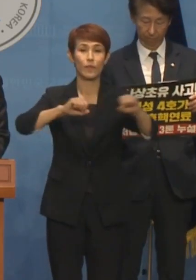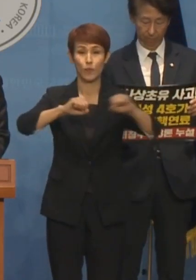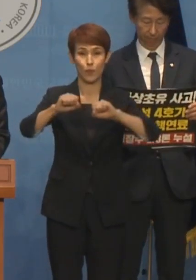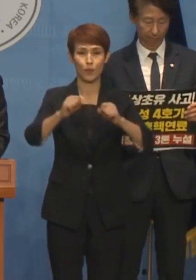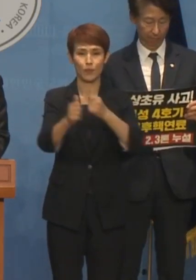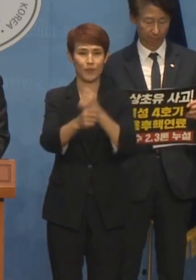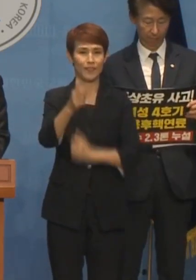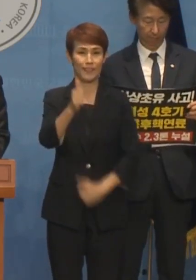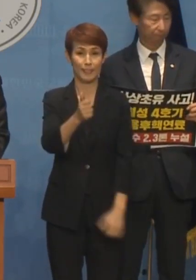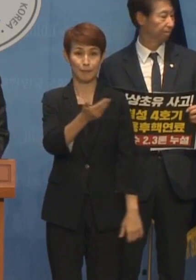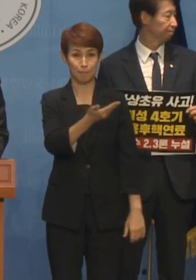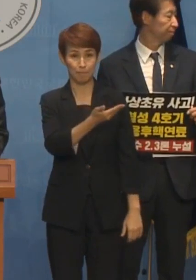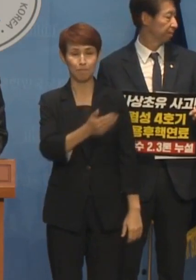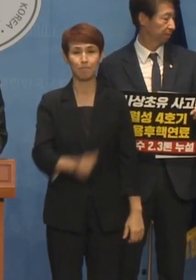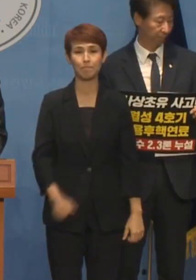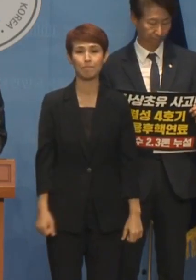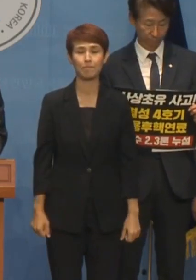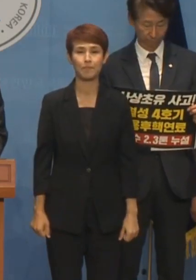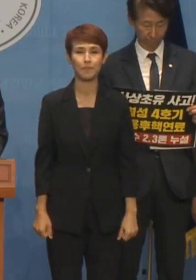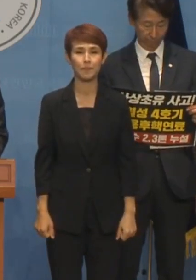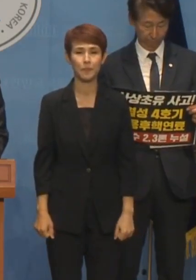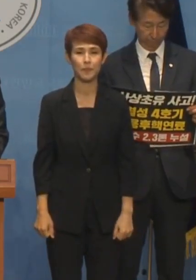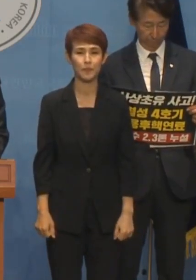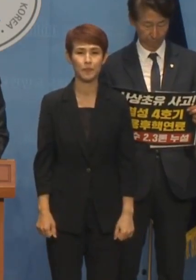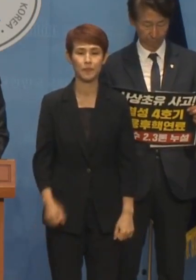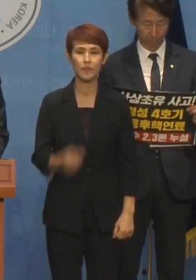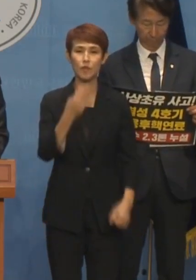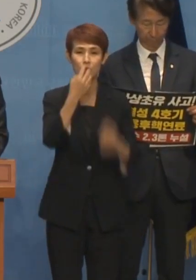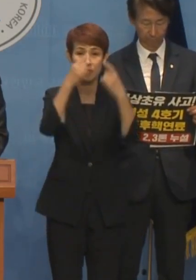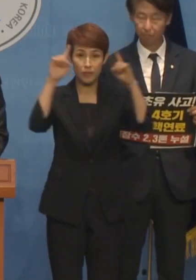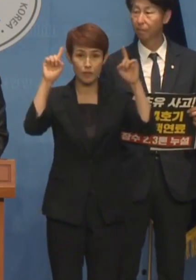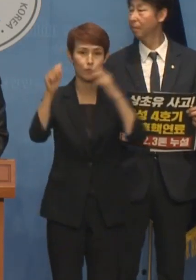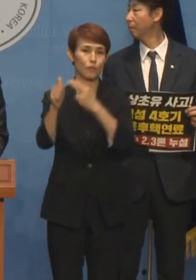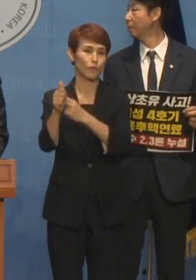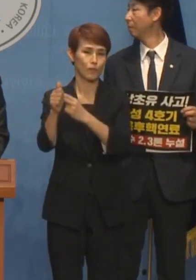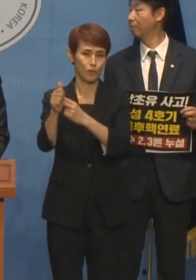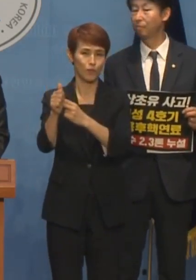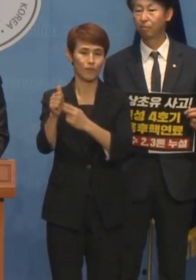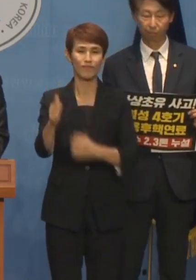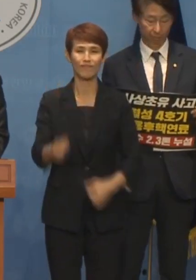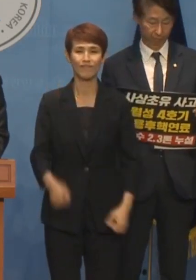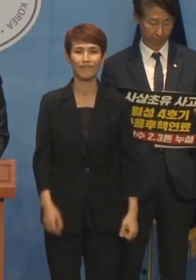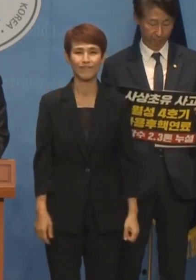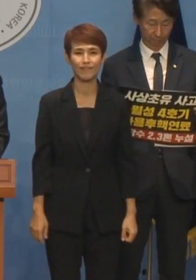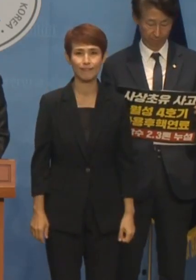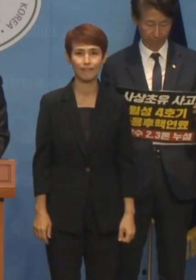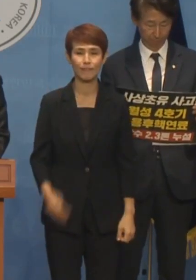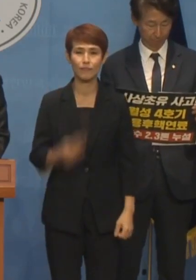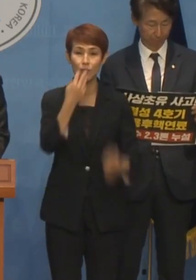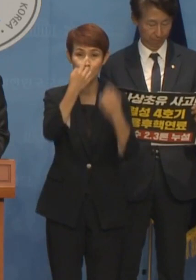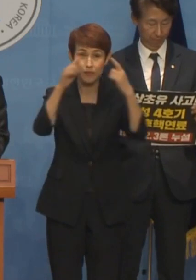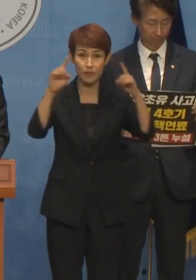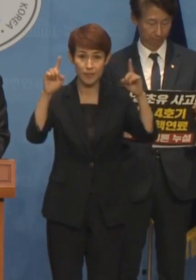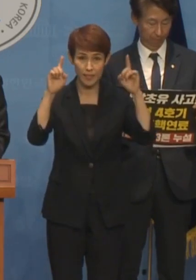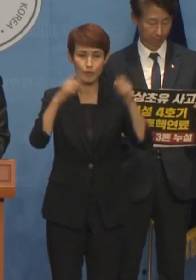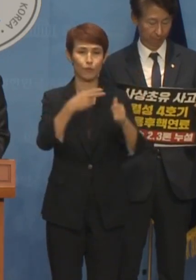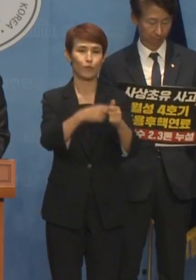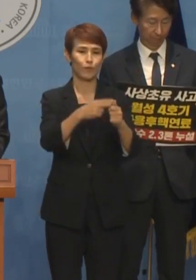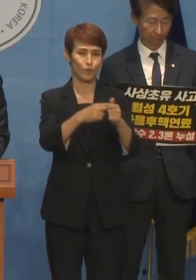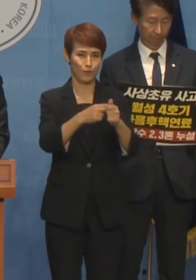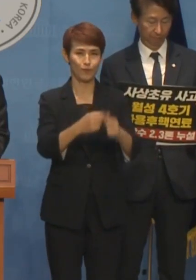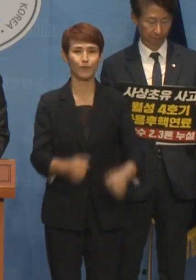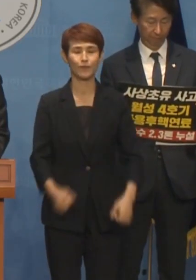집행위원장님 모셨습니다. 네, 그리고 서울대 최무영 교수님 모셨습니다. 그리고 서울대 백도명 교수님